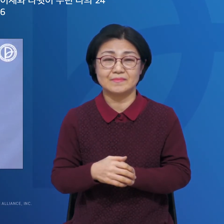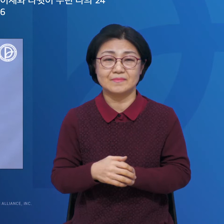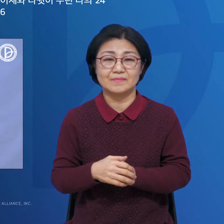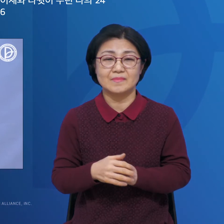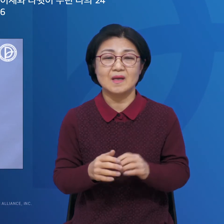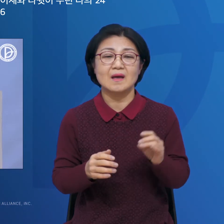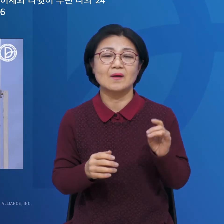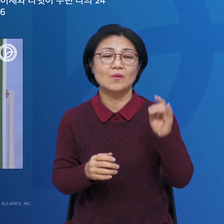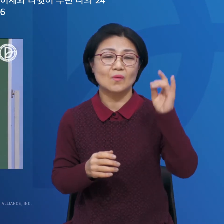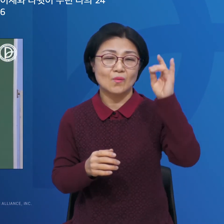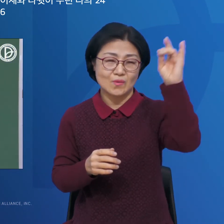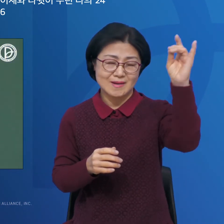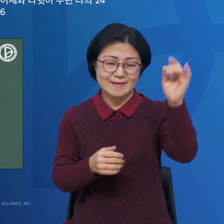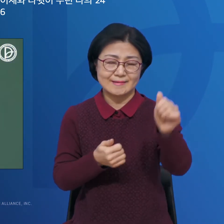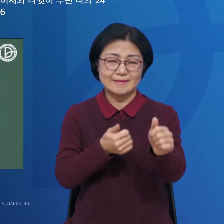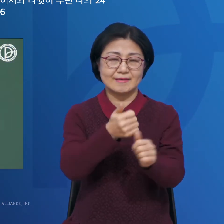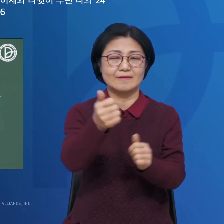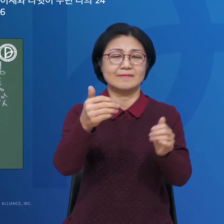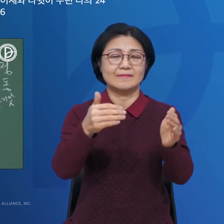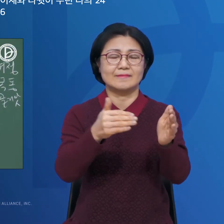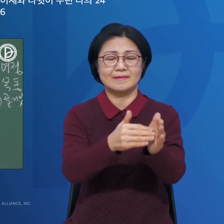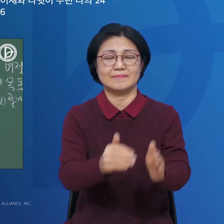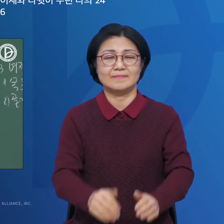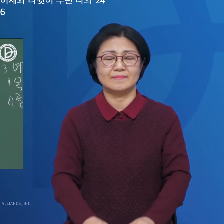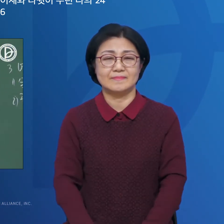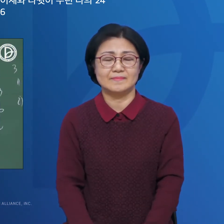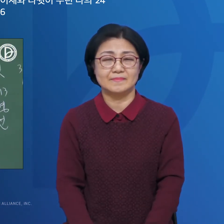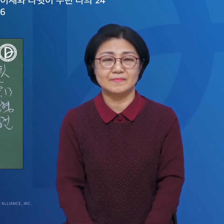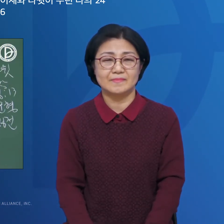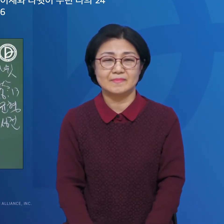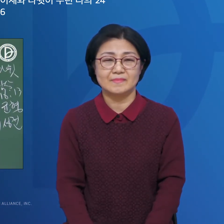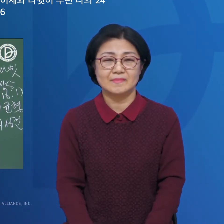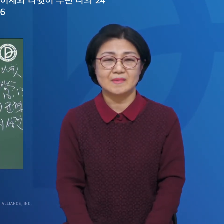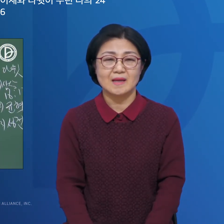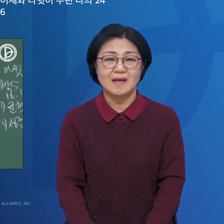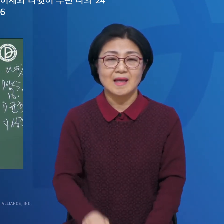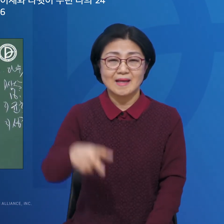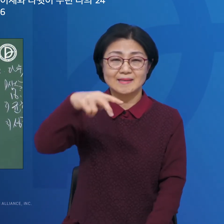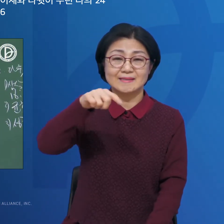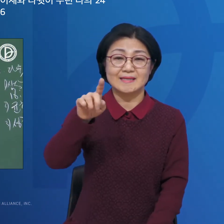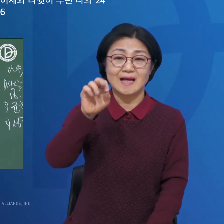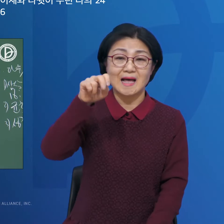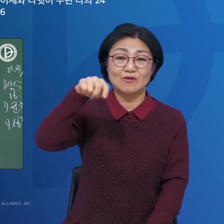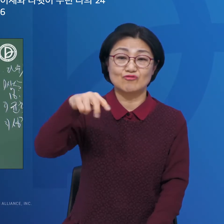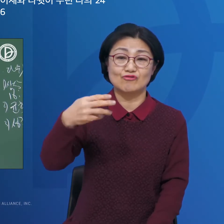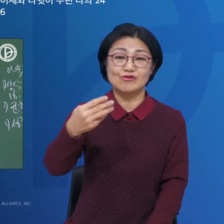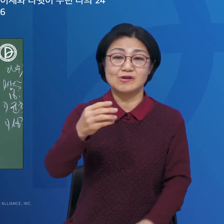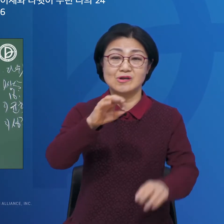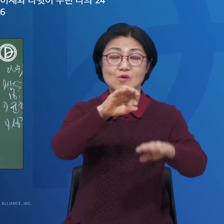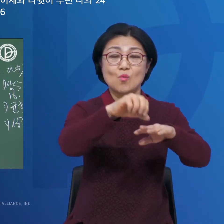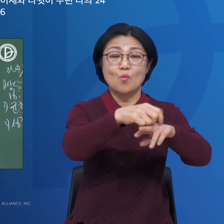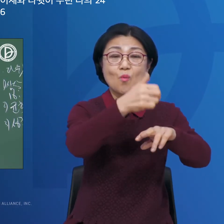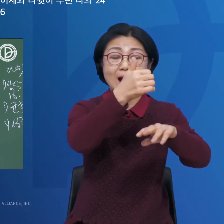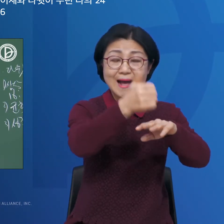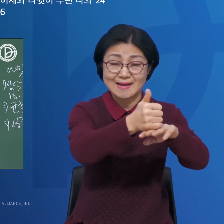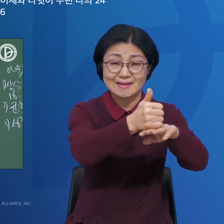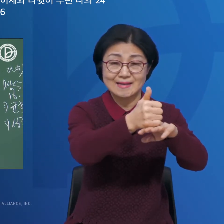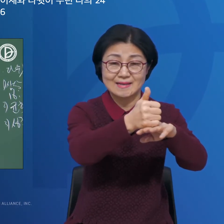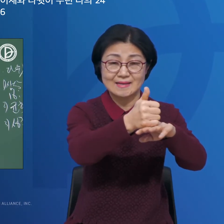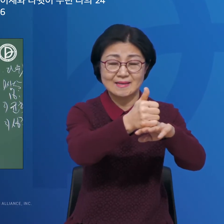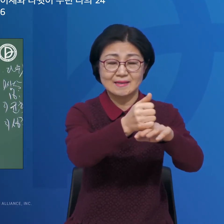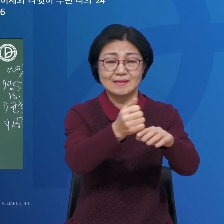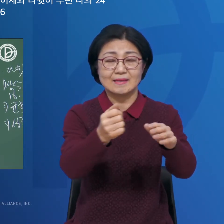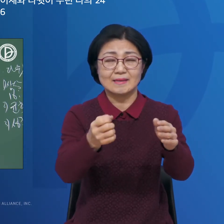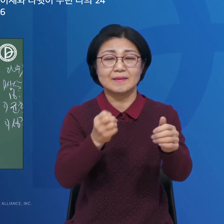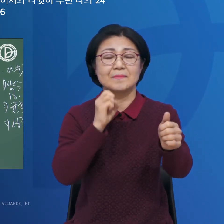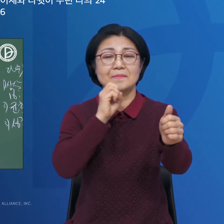he overcame Goliath. 사울 왕의 편 얘기입니다. And this is something that he said when he sat before 여호와께서 나를 사자와 곰에게서